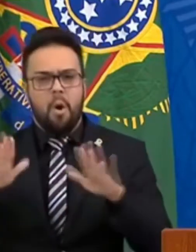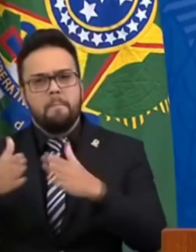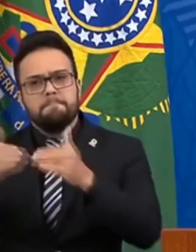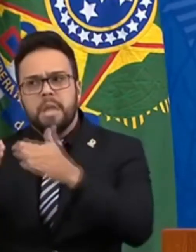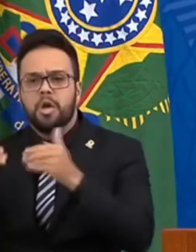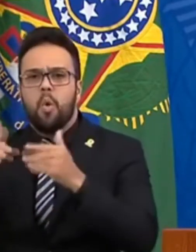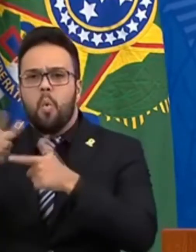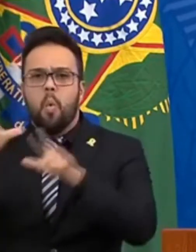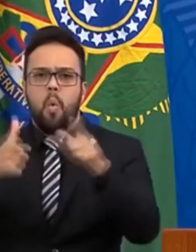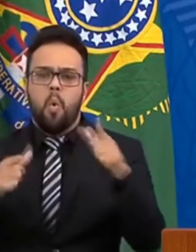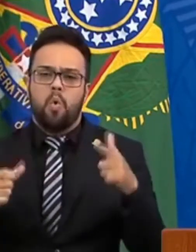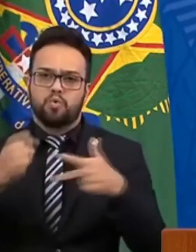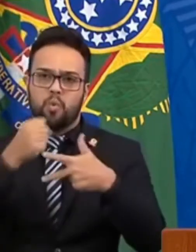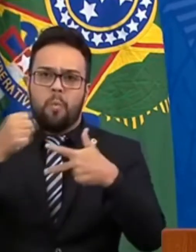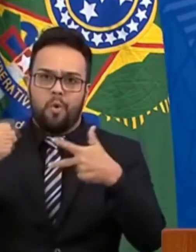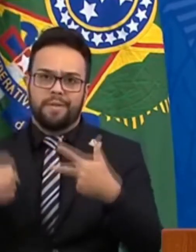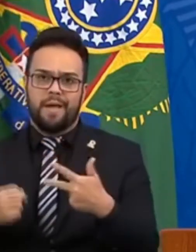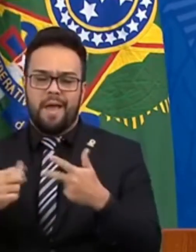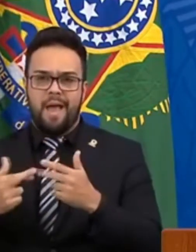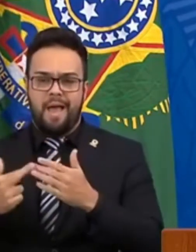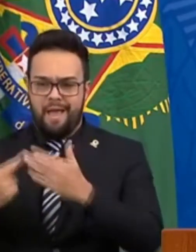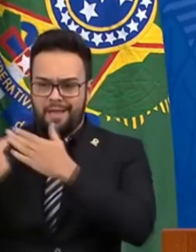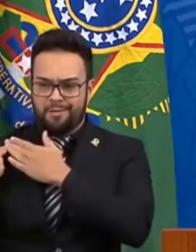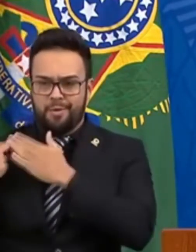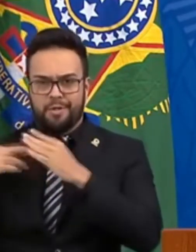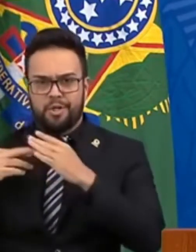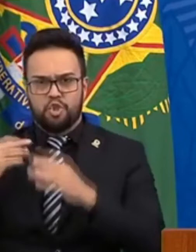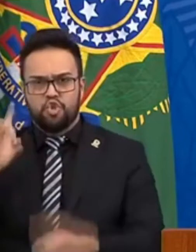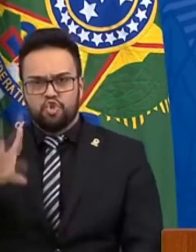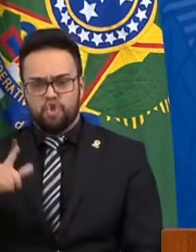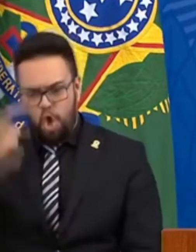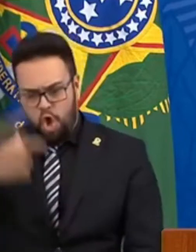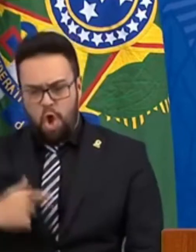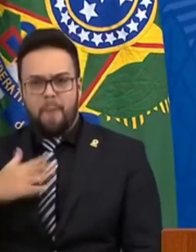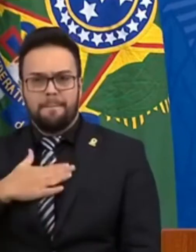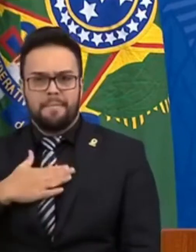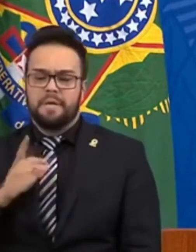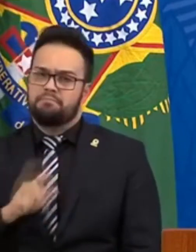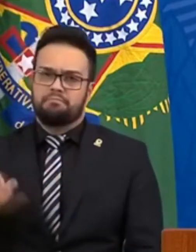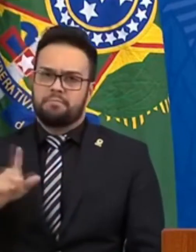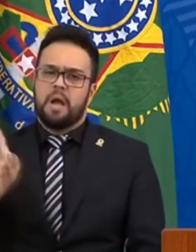a responsabilidade não é só minha é de todos nós